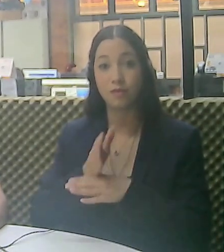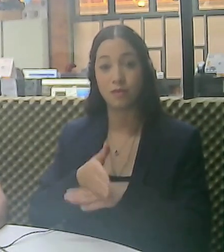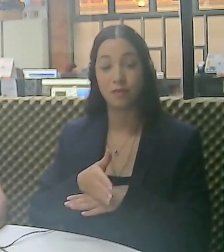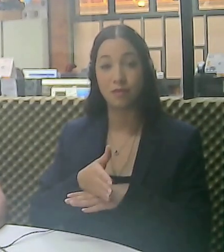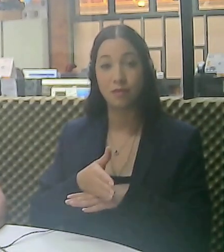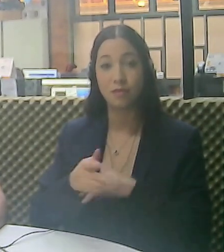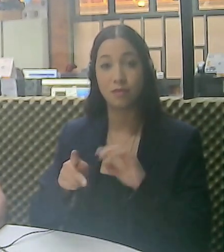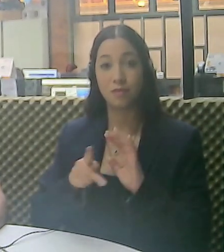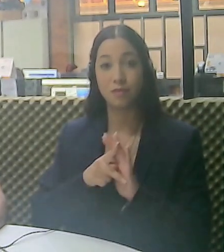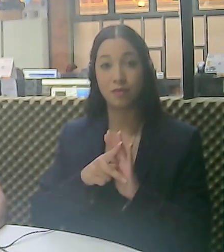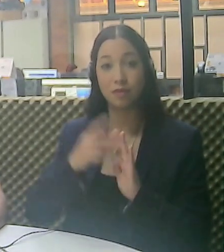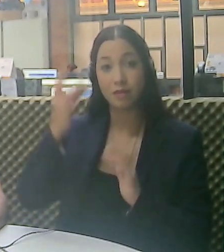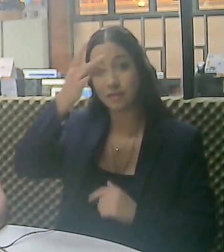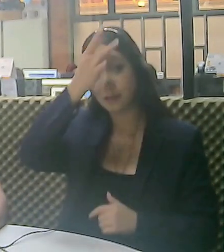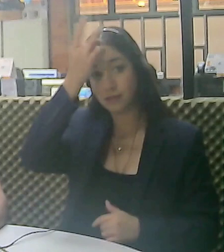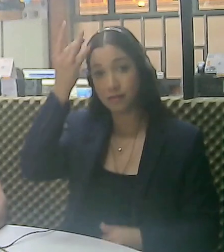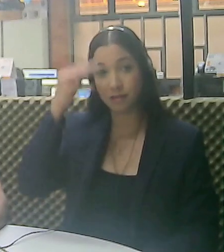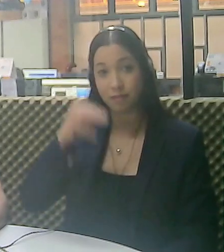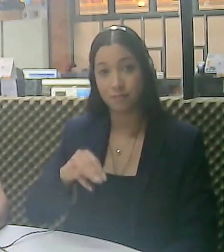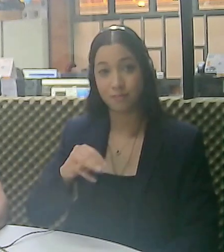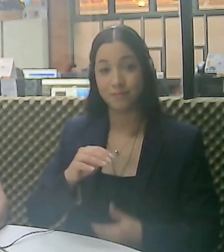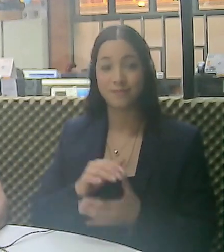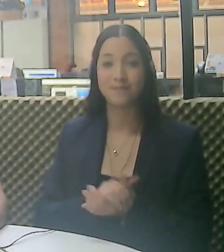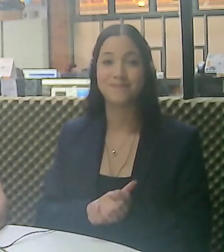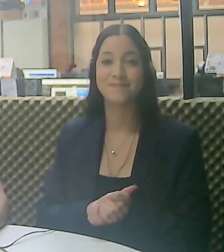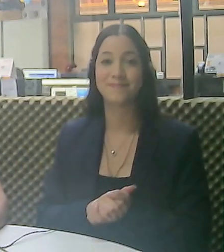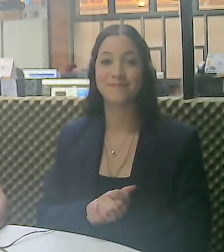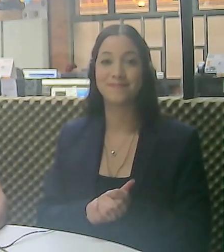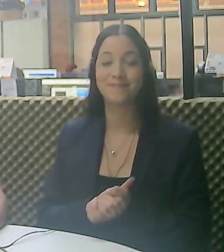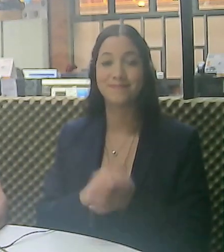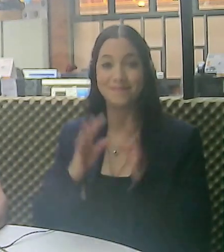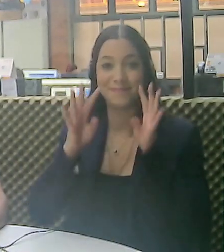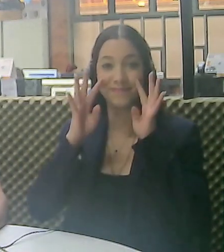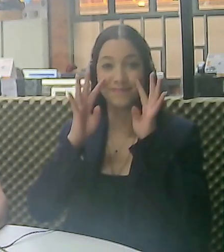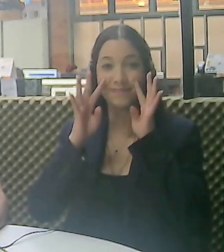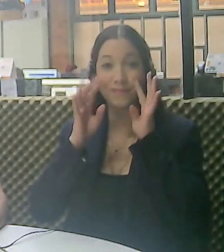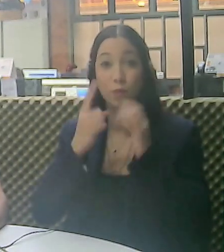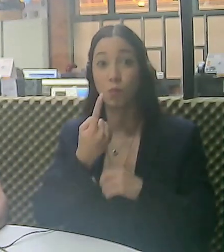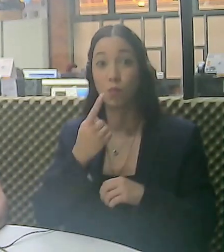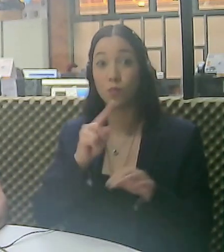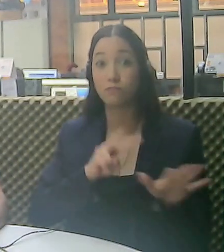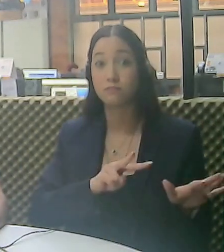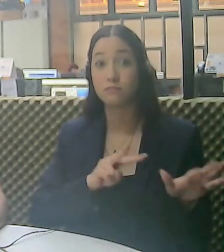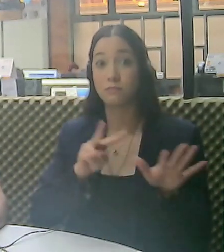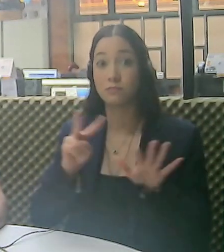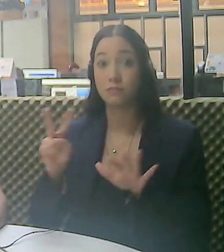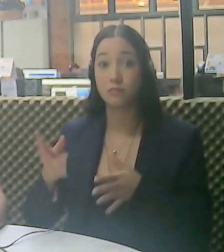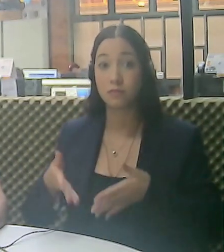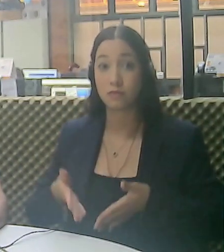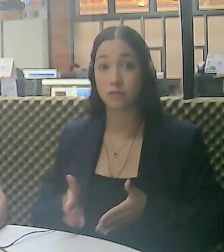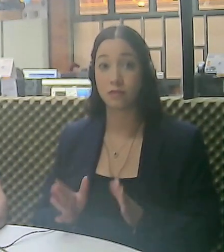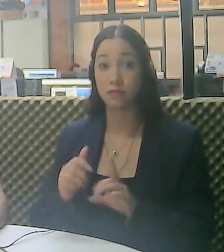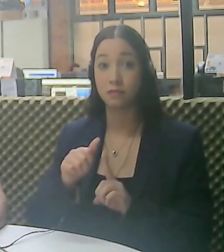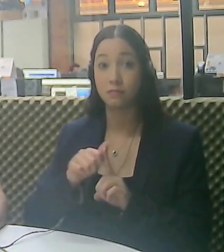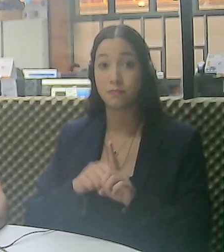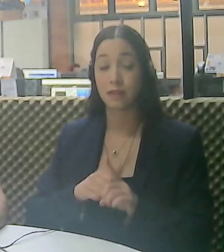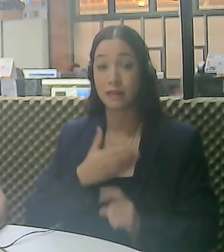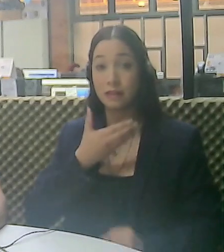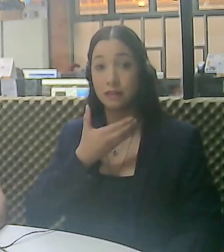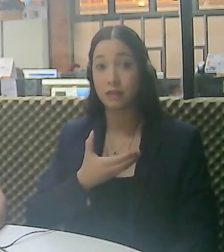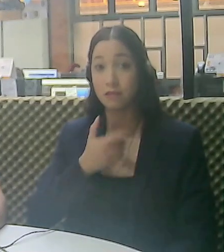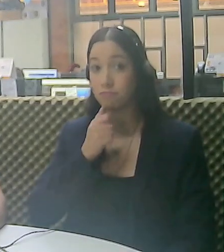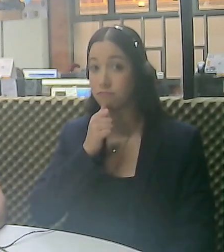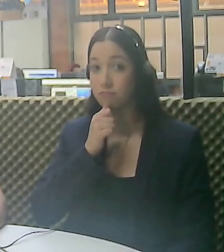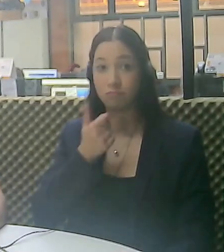pela entrada do bairro Santa Mônica. Atenção! Essa é a última semana para os nascidos no mês de dezembro que ainda